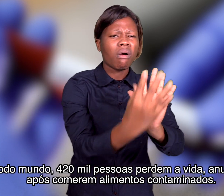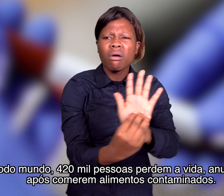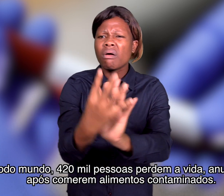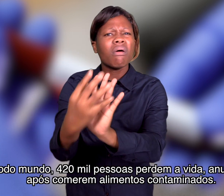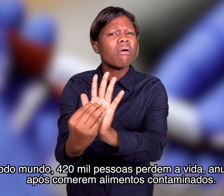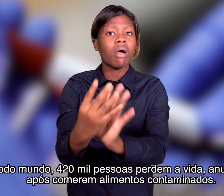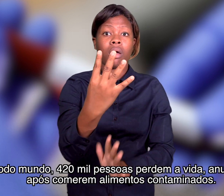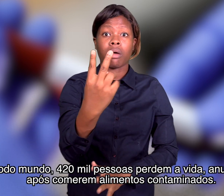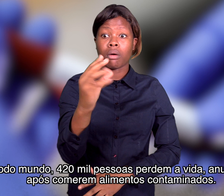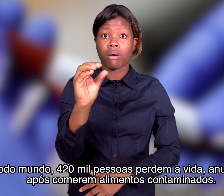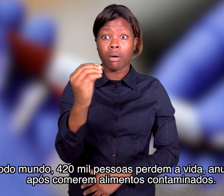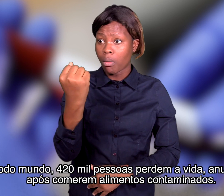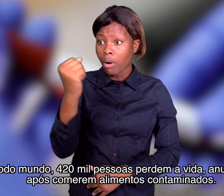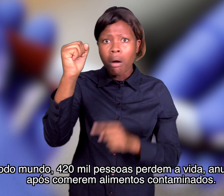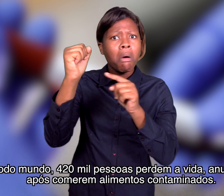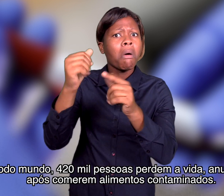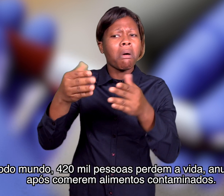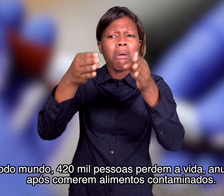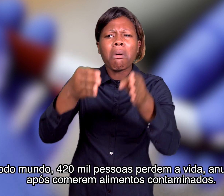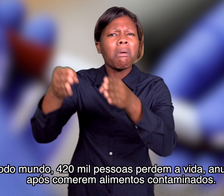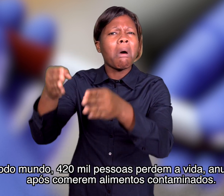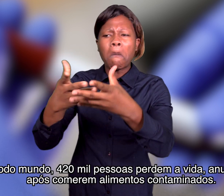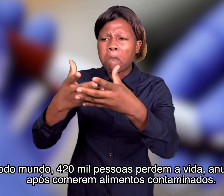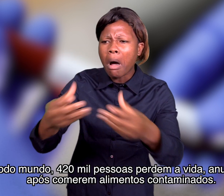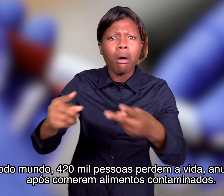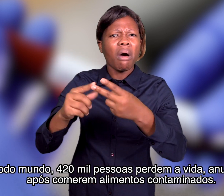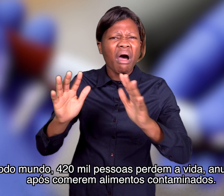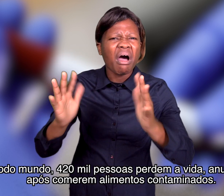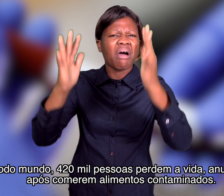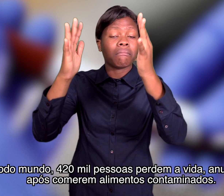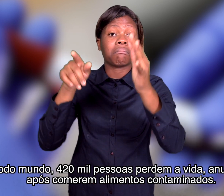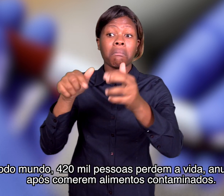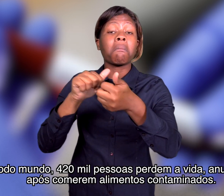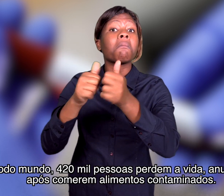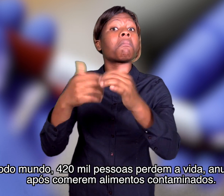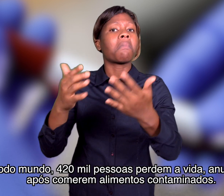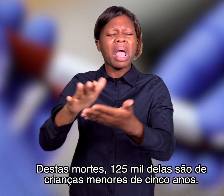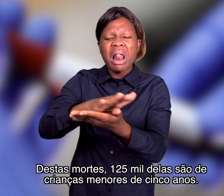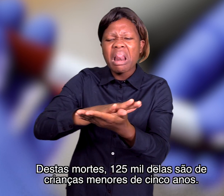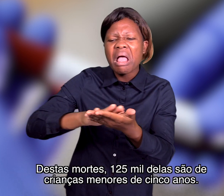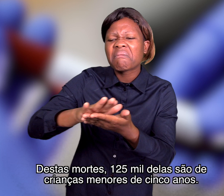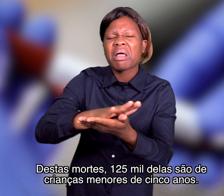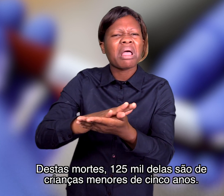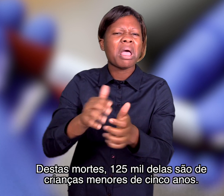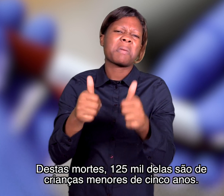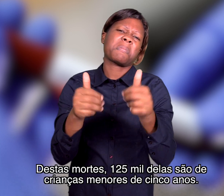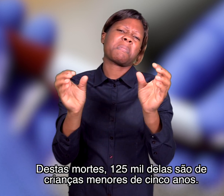420 mil pessoas perdem a vida anualmente após comerem alimentos contaminados. Destas mortes, 125